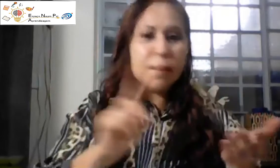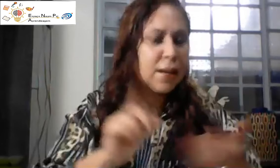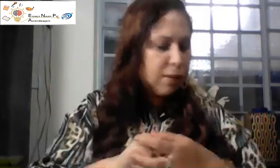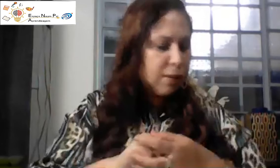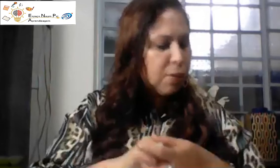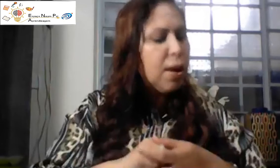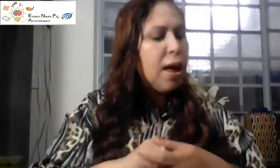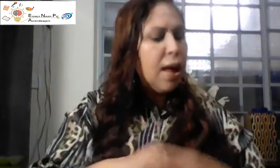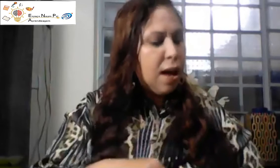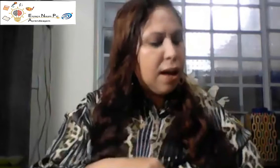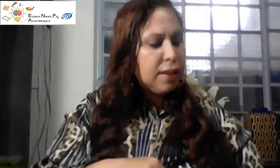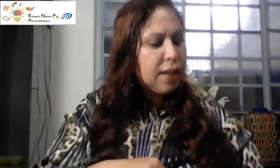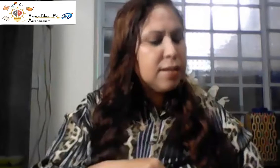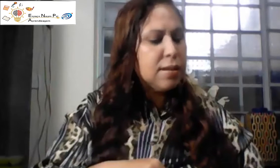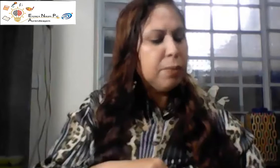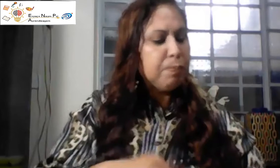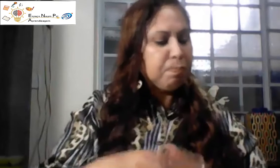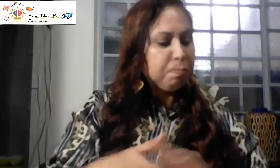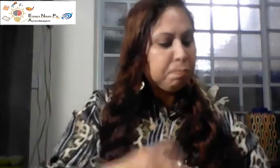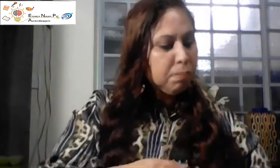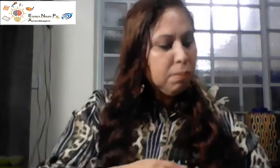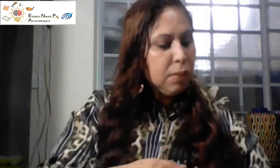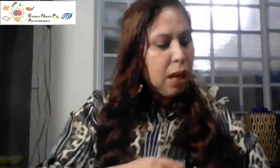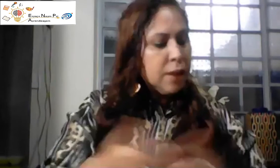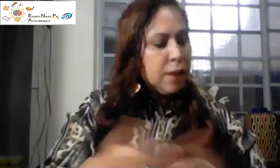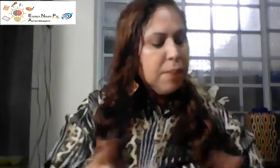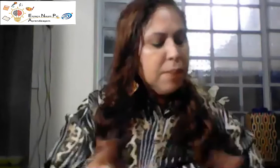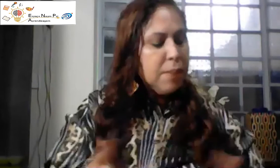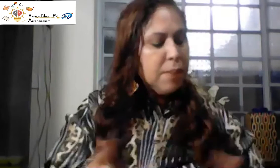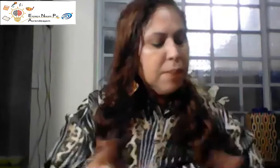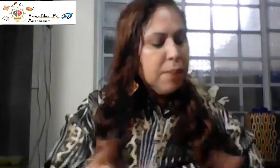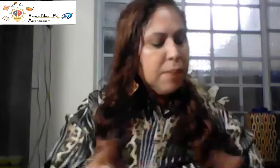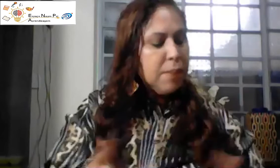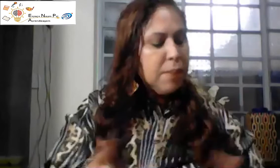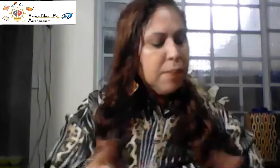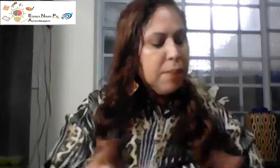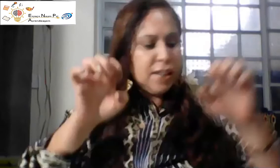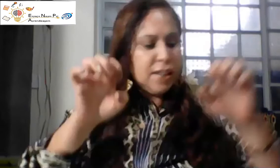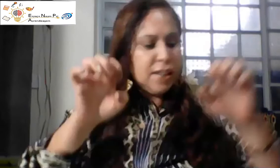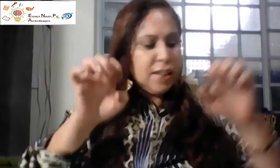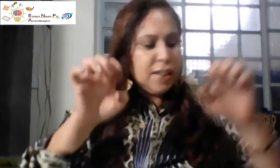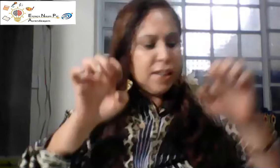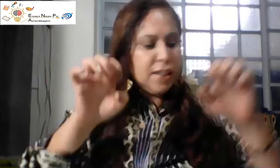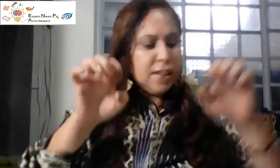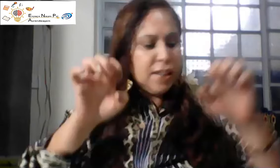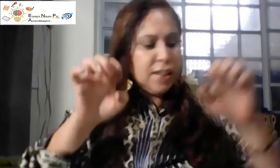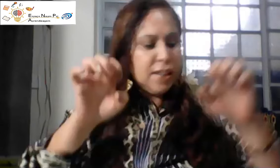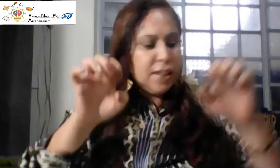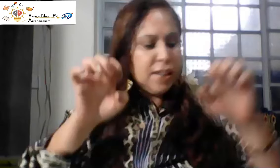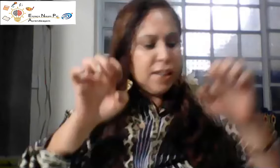nada marcado com a negação. Também a gente vai ter as